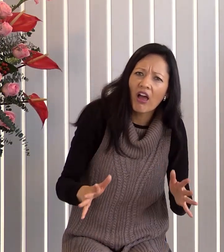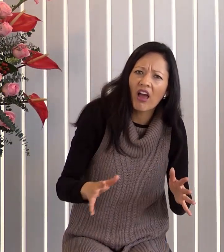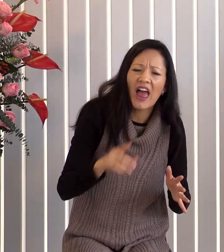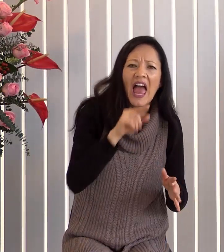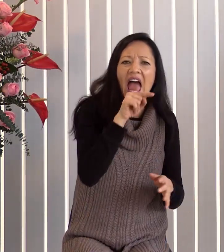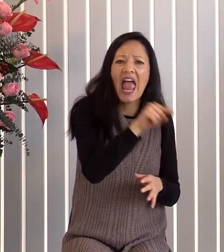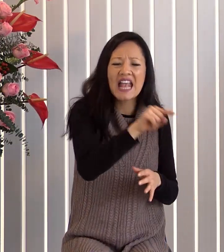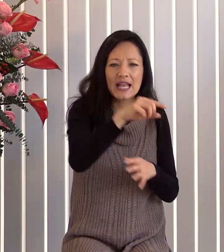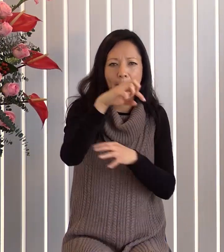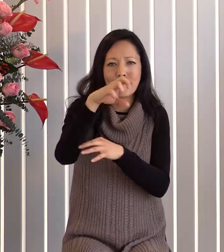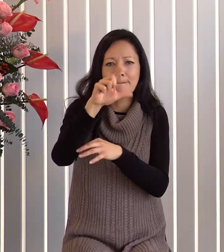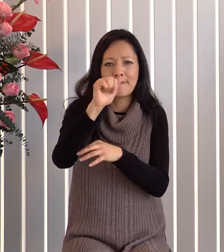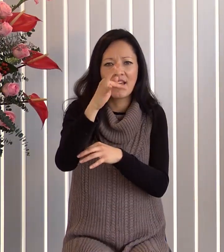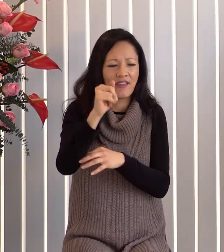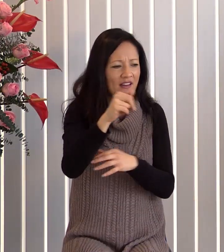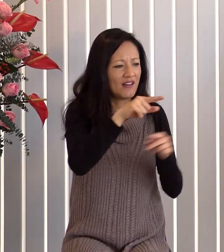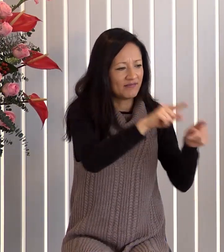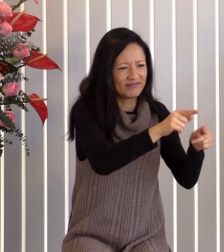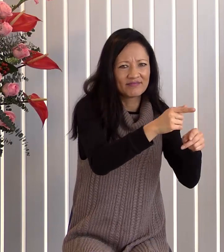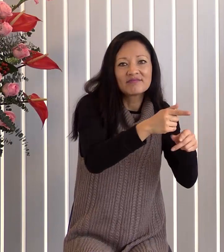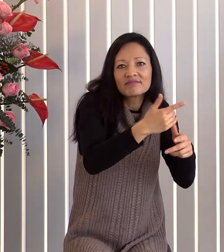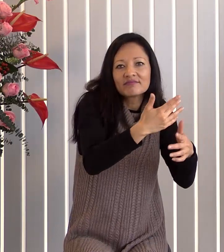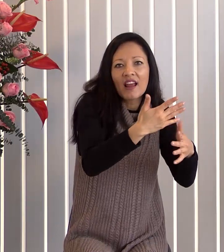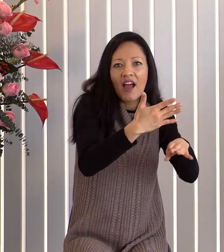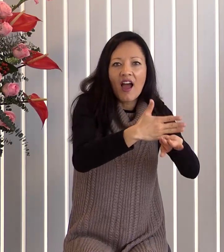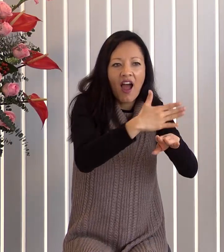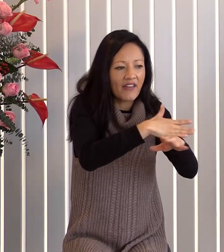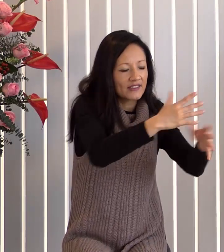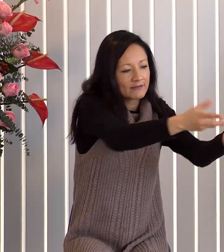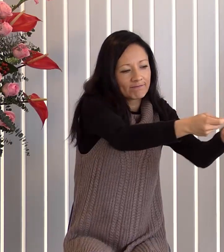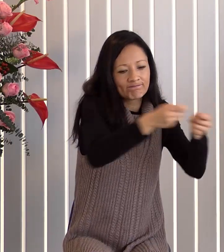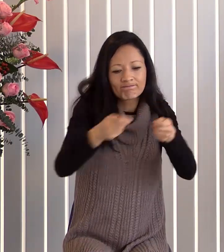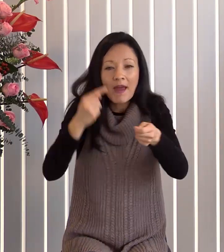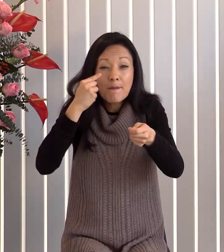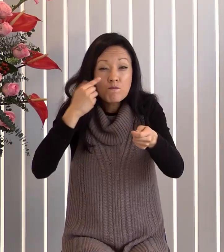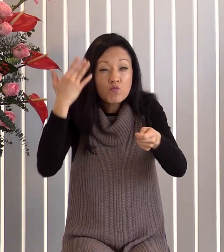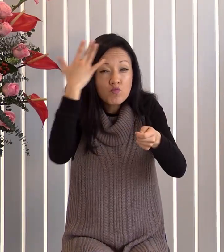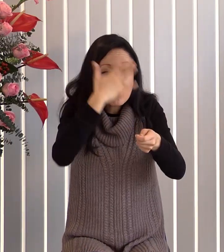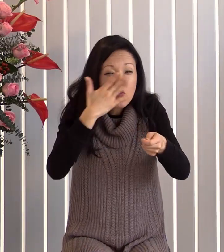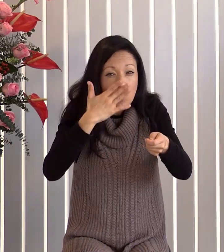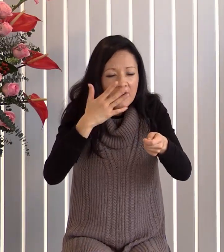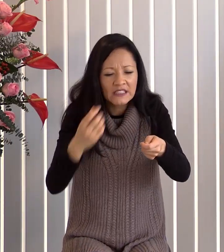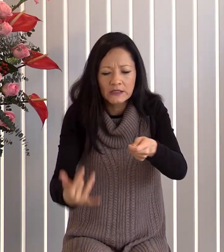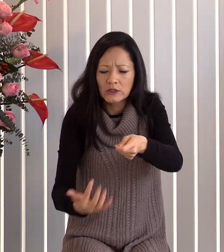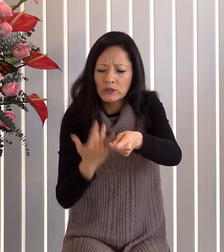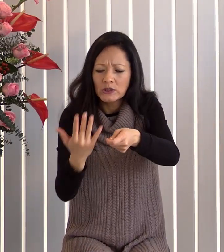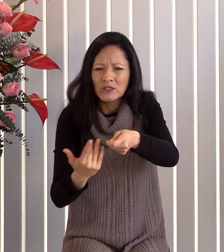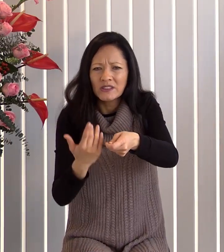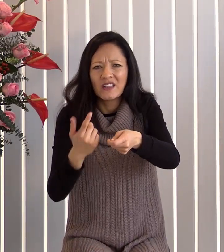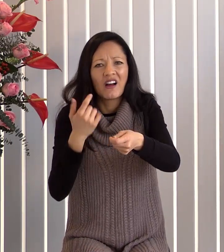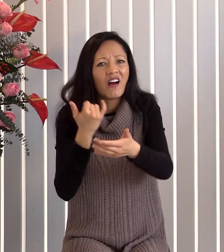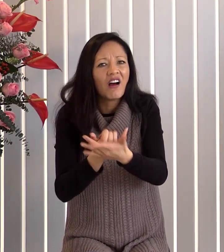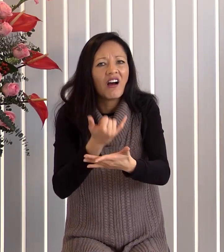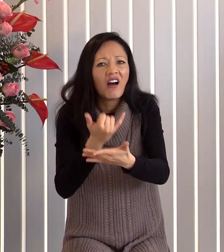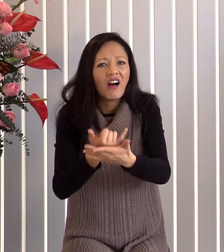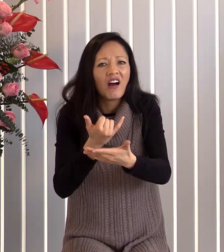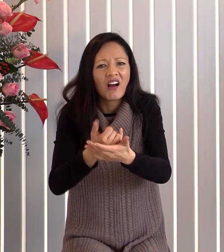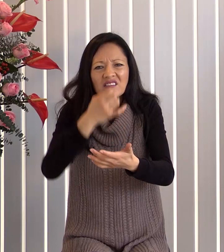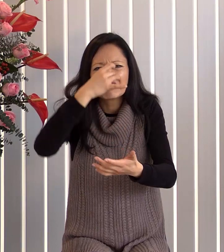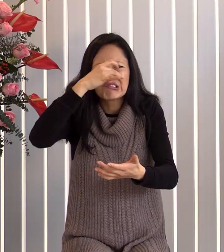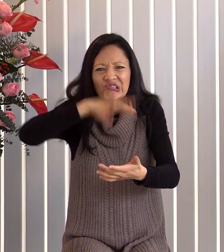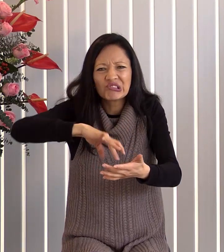Este oro, esta plata que estaba siendo sometida a la prueba, pues no quiso soltar la escoria.